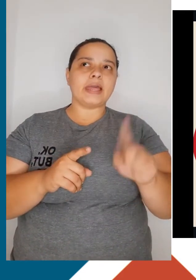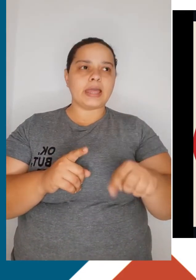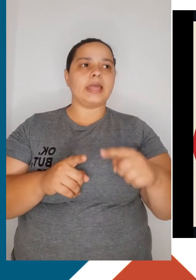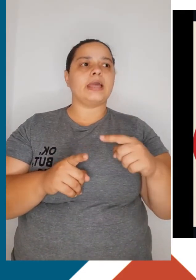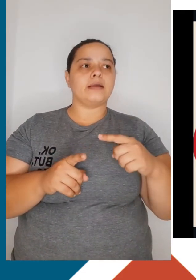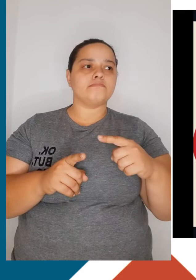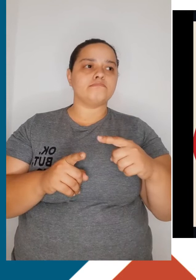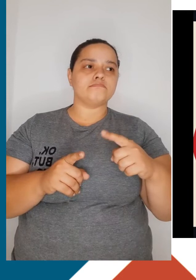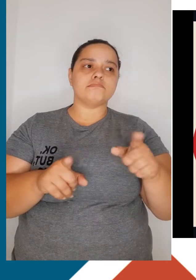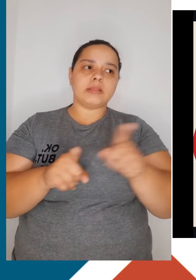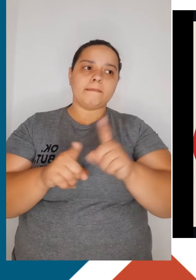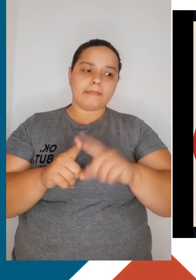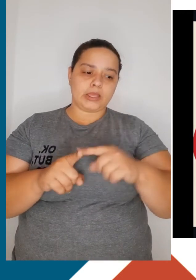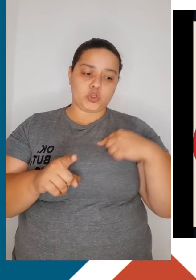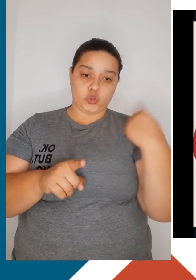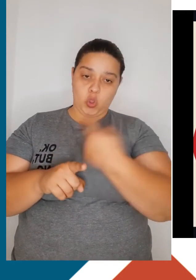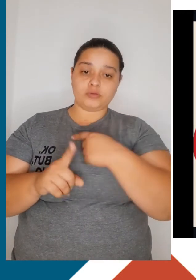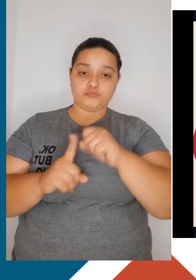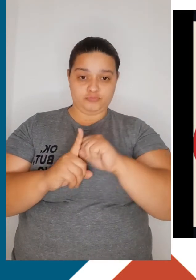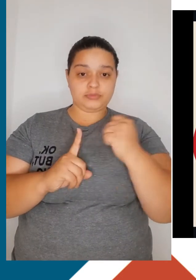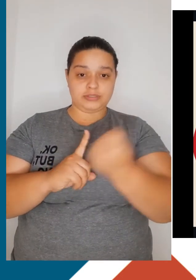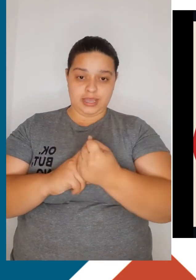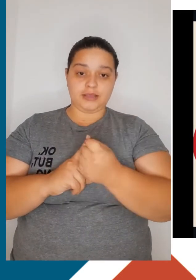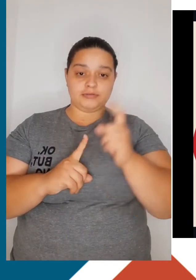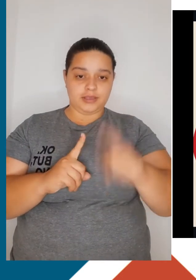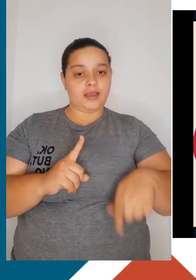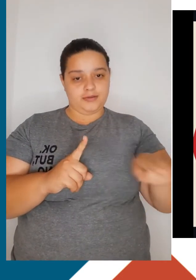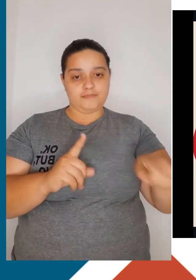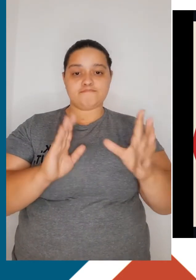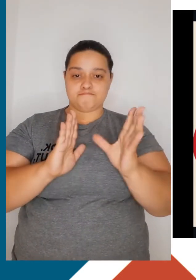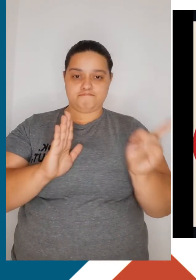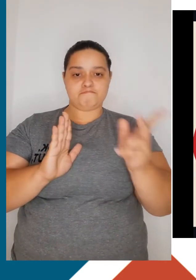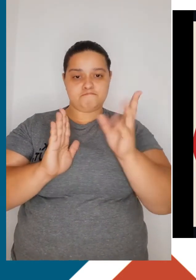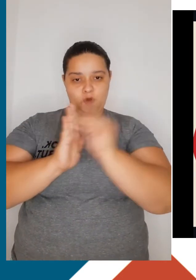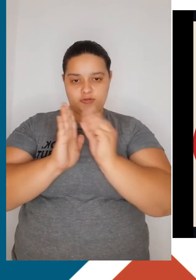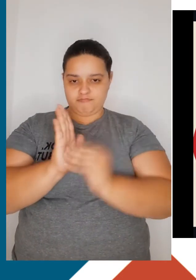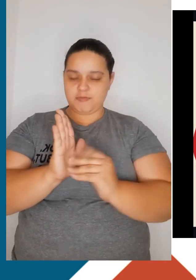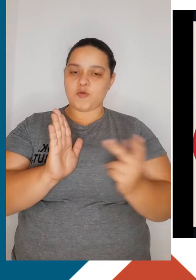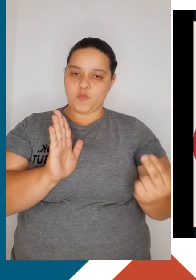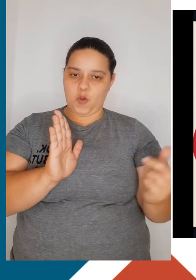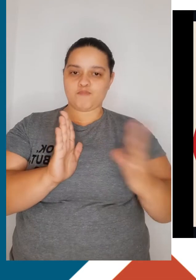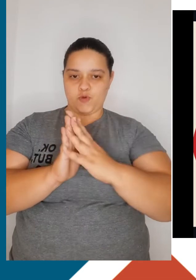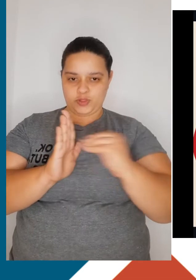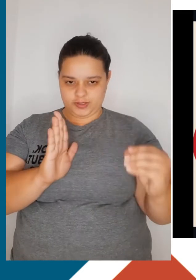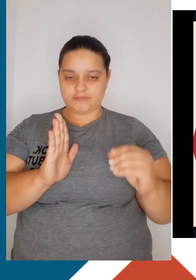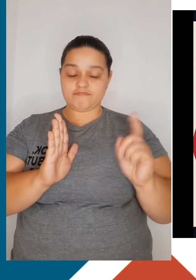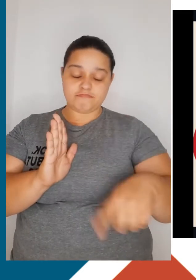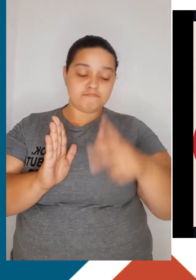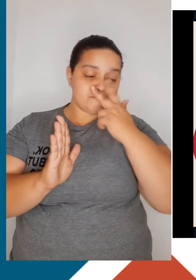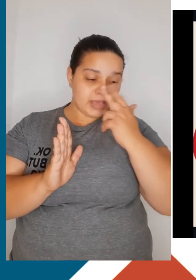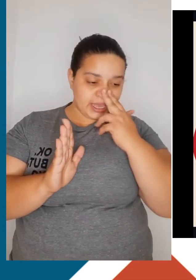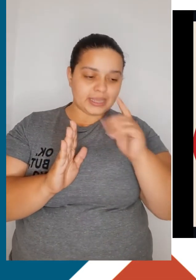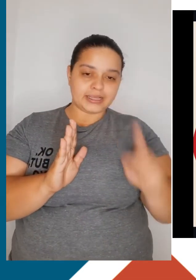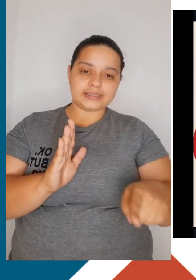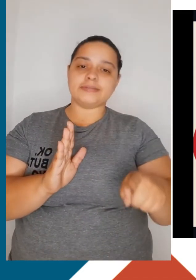parte da nossa... o funcionamento da nossa sociedade a partir desse modelo, é um contraponto à